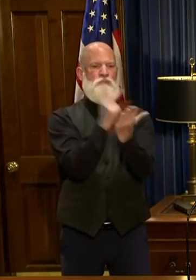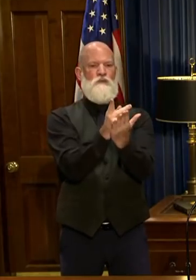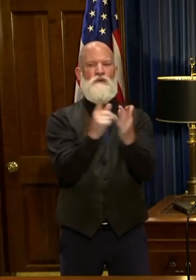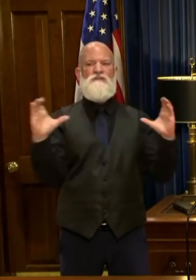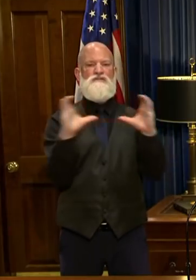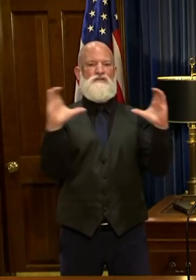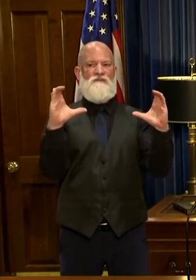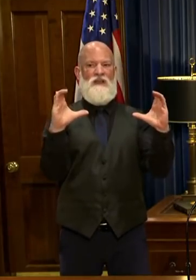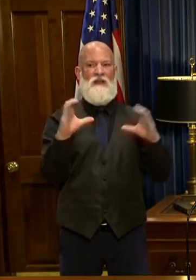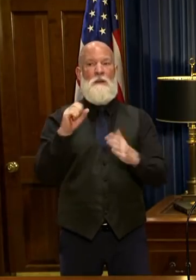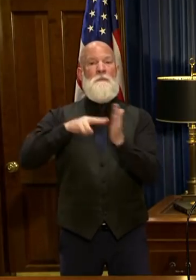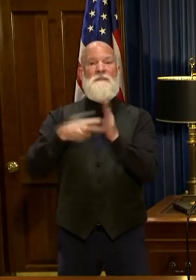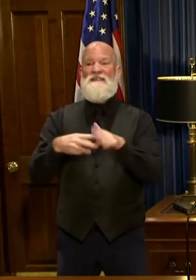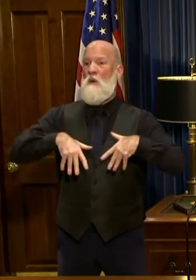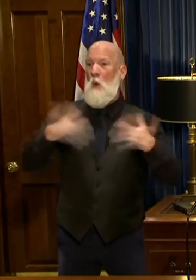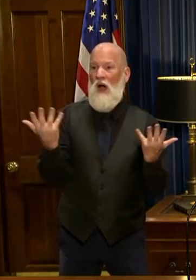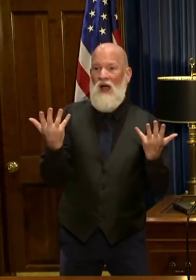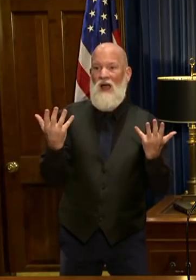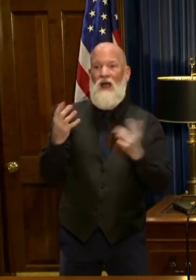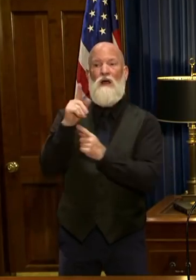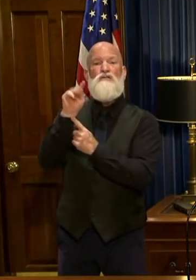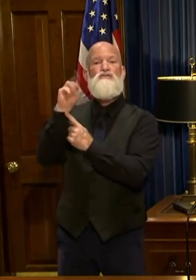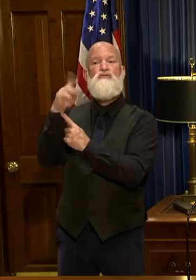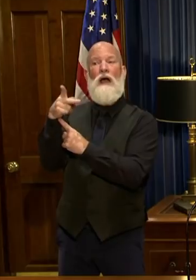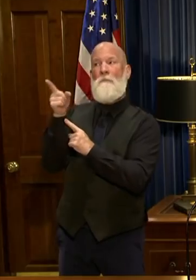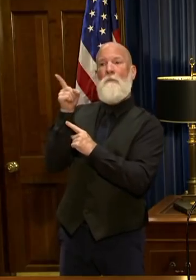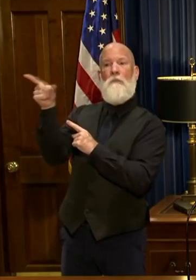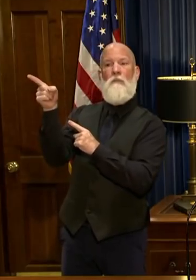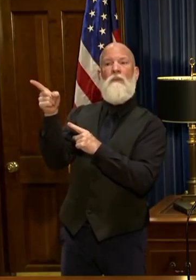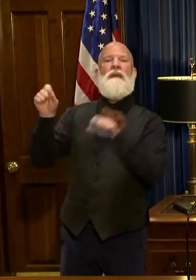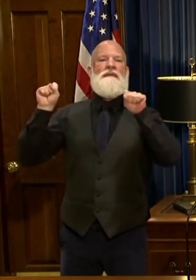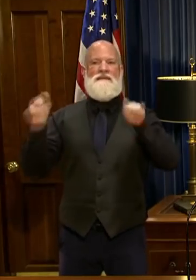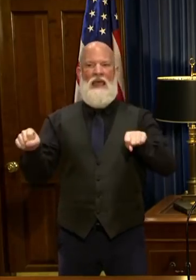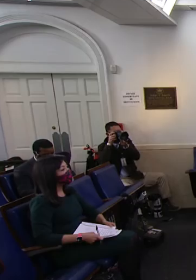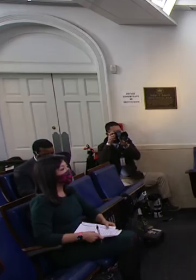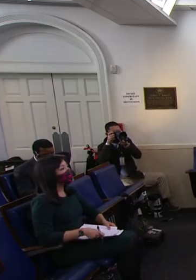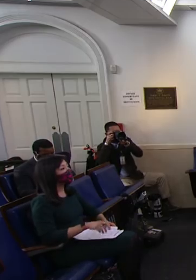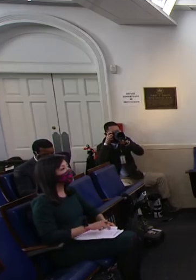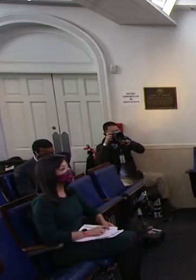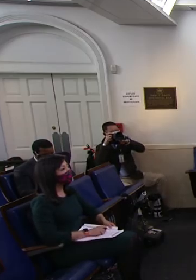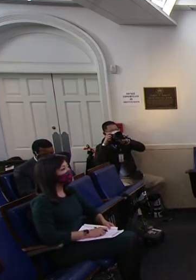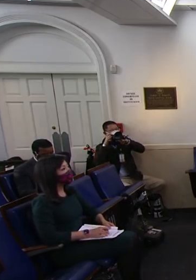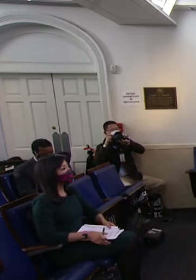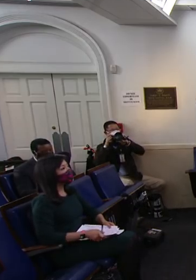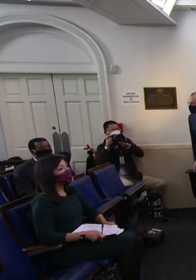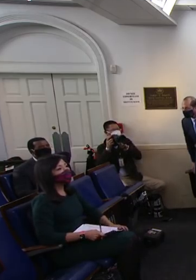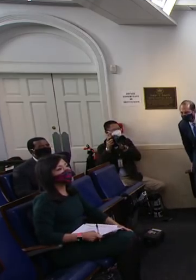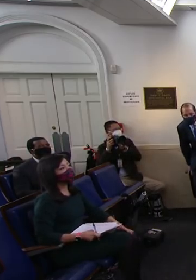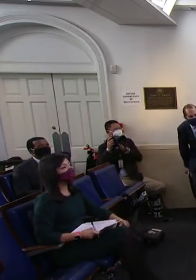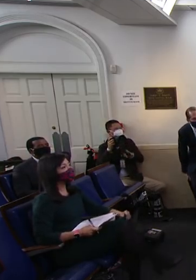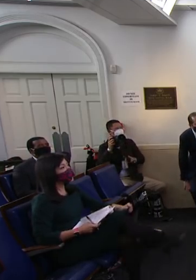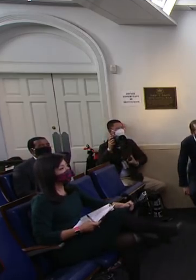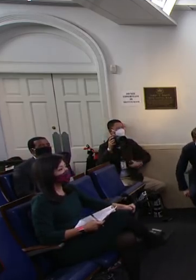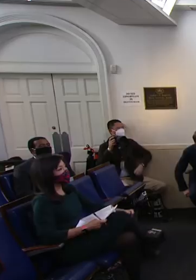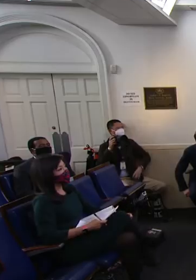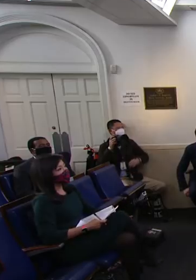qu'ils conservent encore pendant la transition pour tenter d'entraver la victoire du président élu le président sortant a reçu des